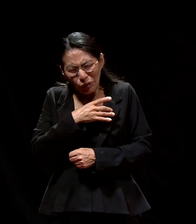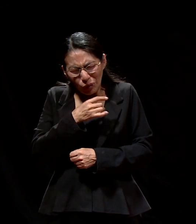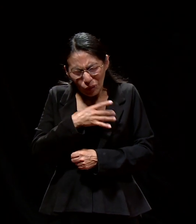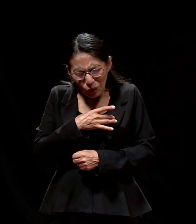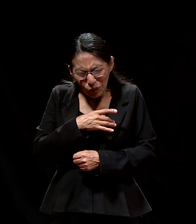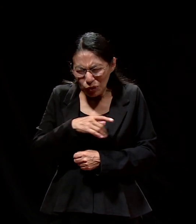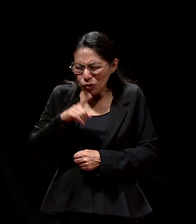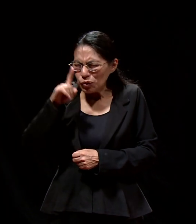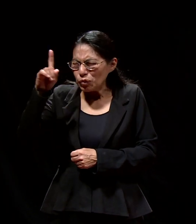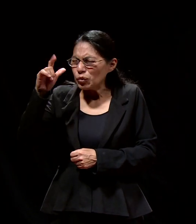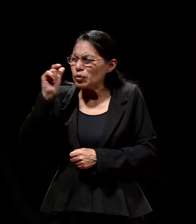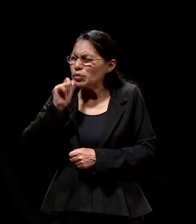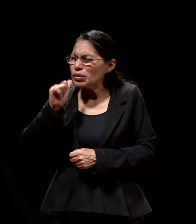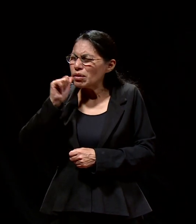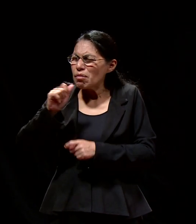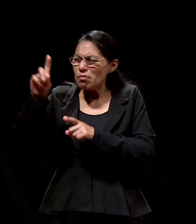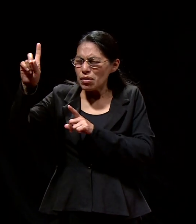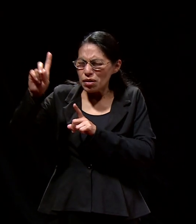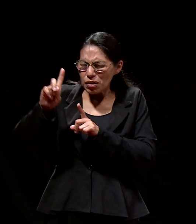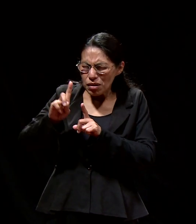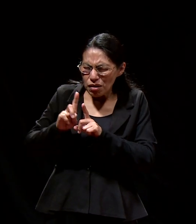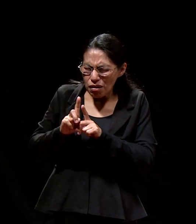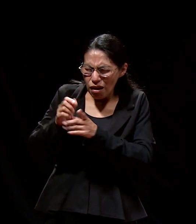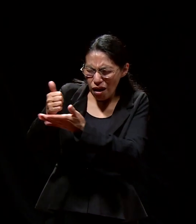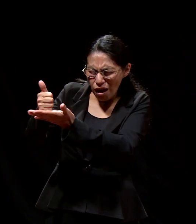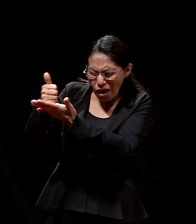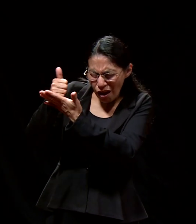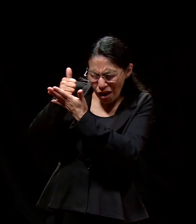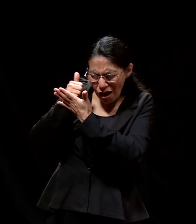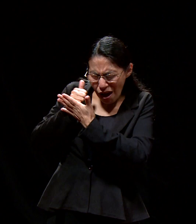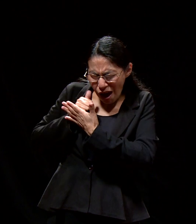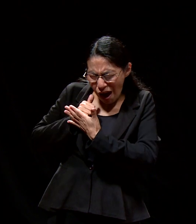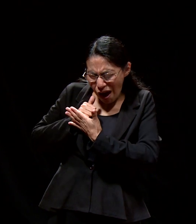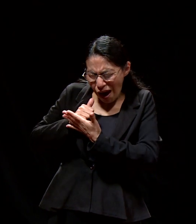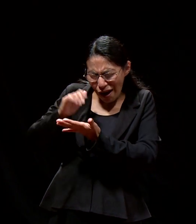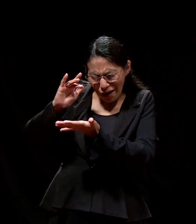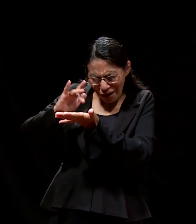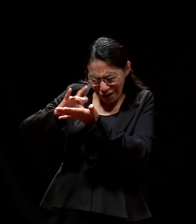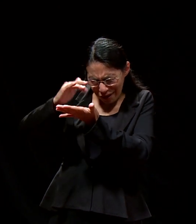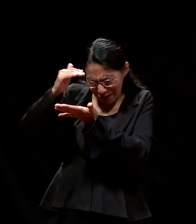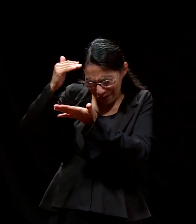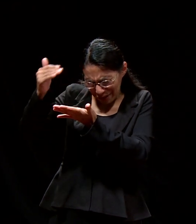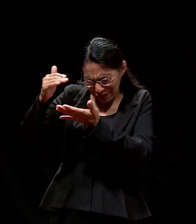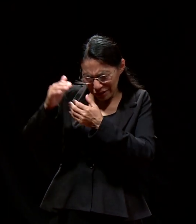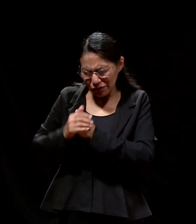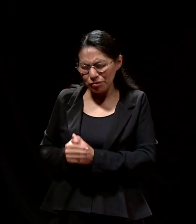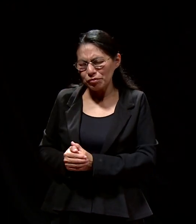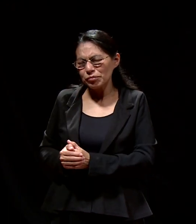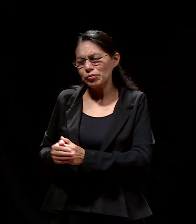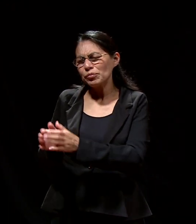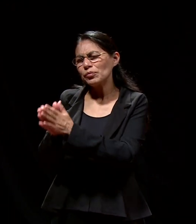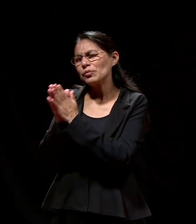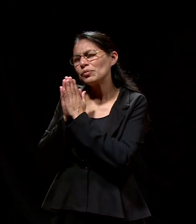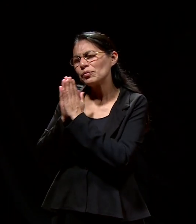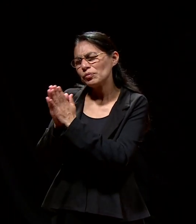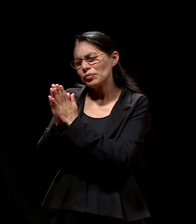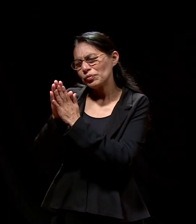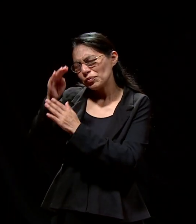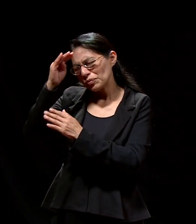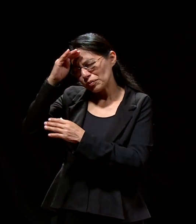ayudarnos para socorrernos gracias nuestro Dios pedimos una bendición especial